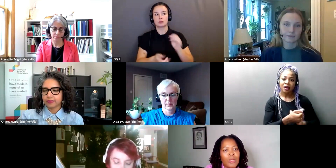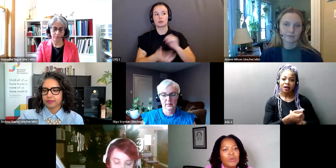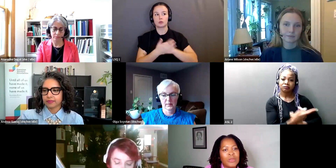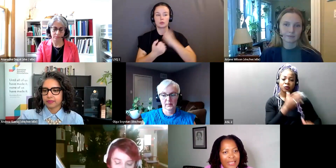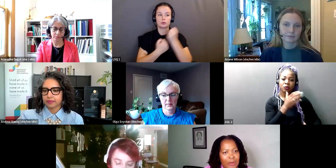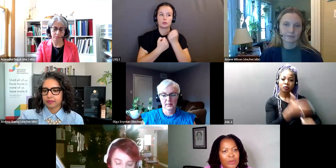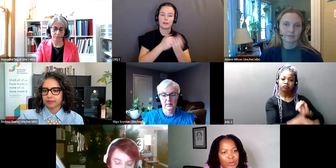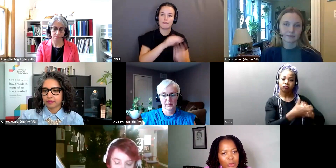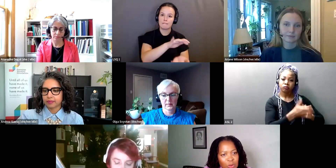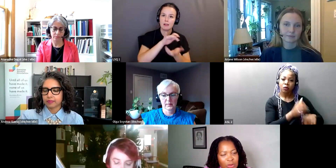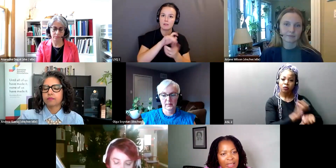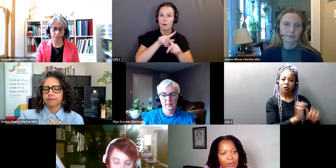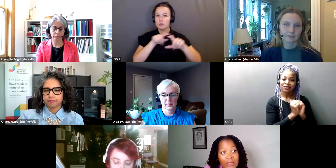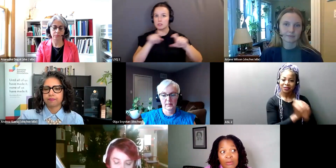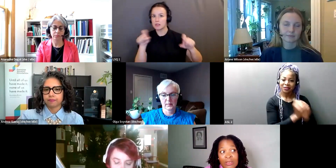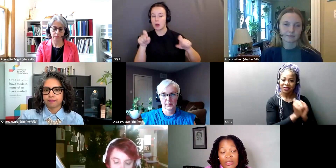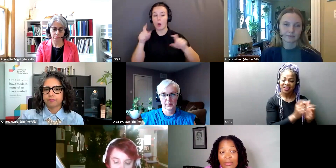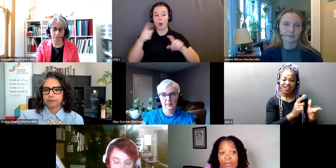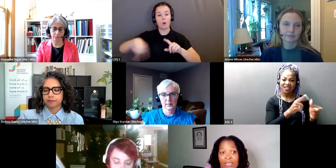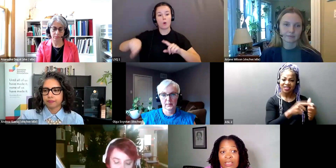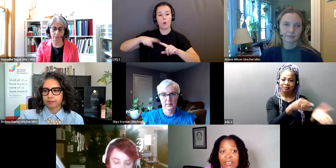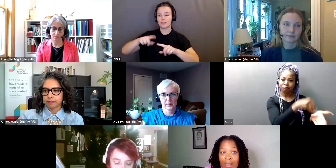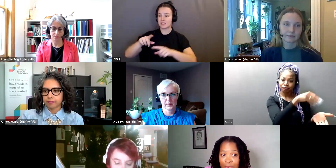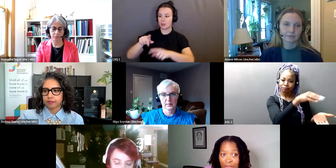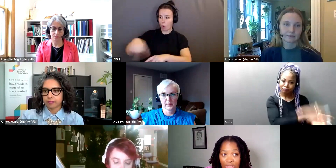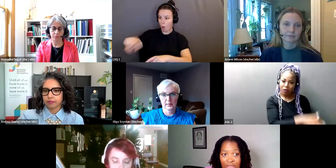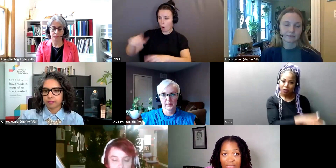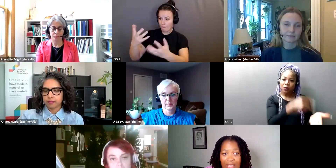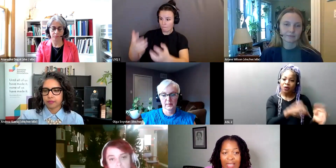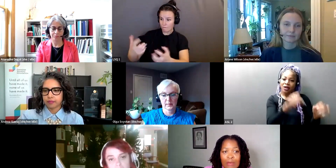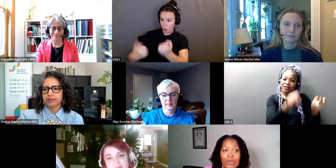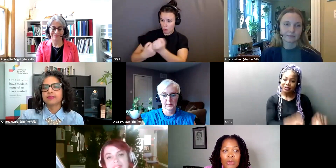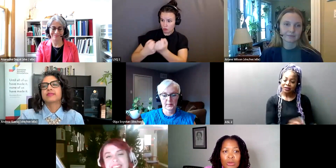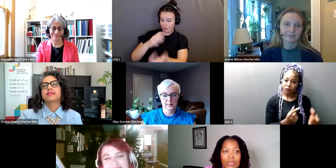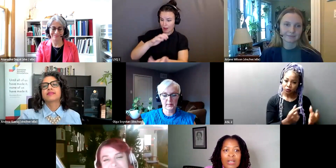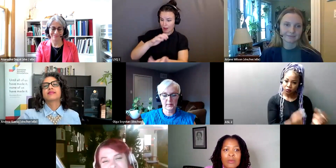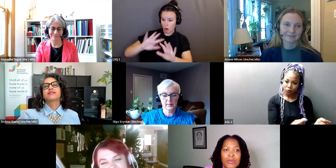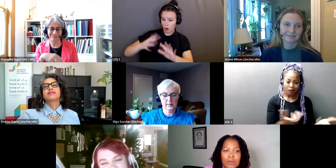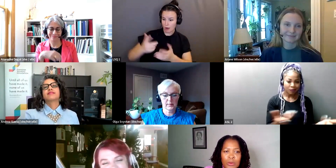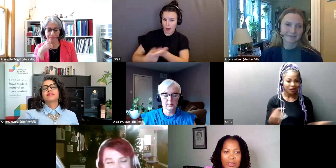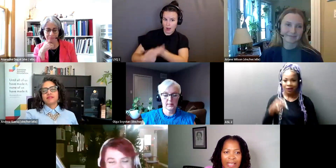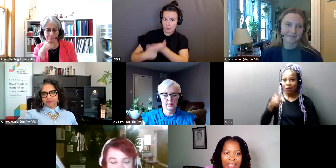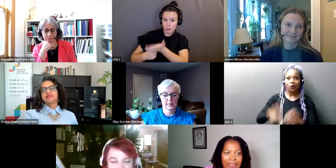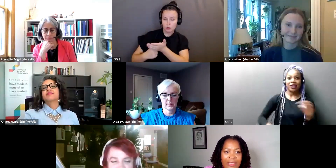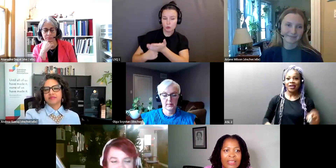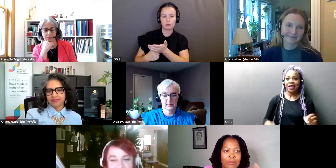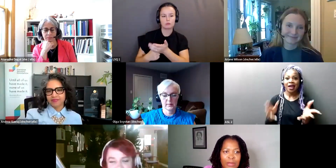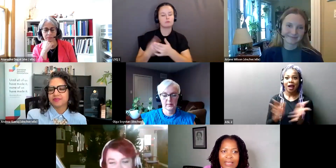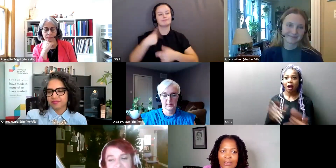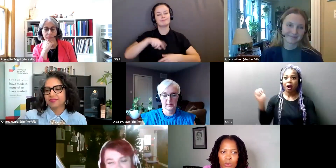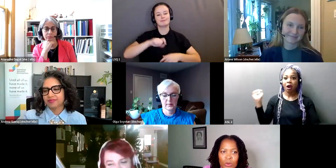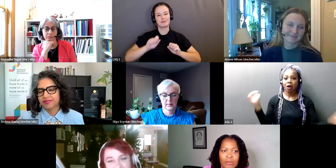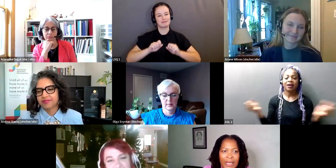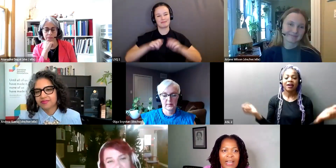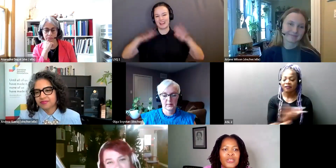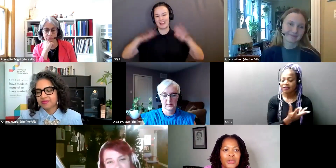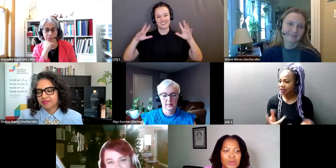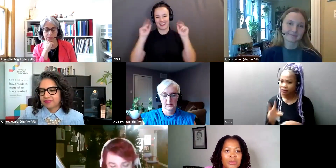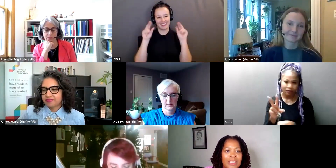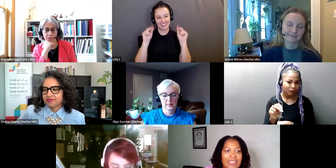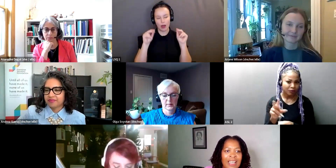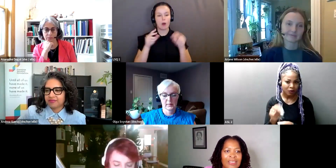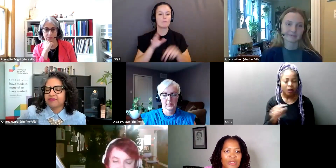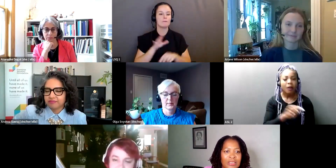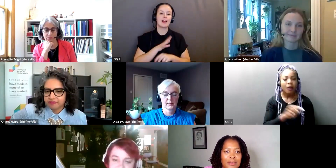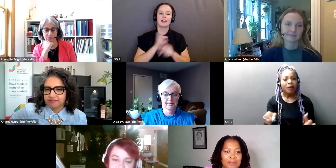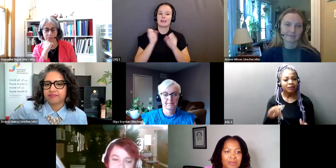subventions, des demandes de subventions que veulent faire les partenaires. Nous ne sommes pas des magiciennes, mais